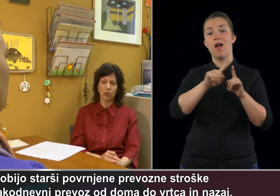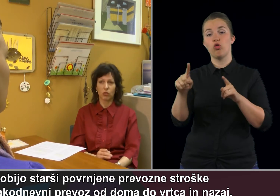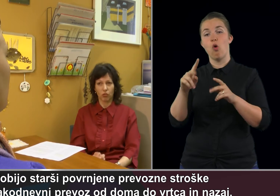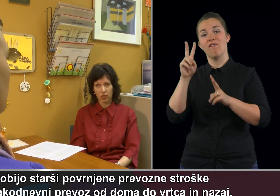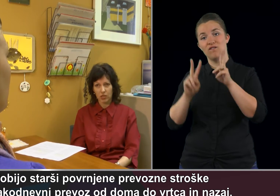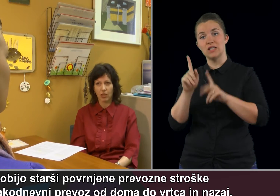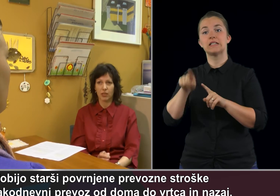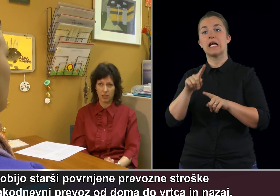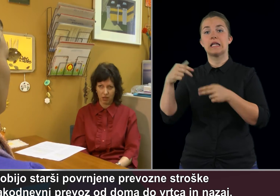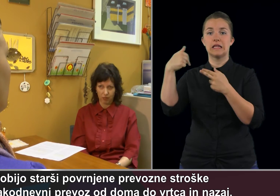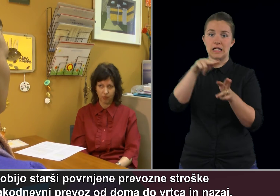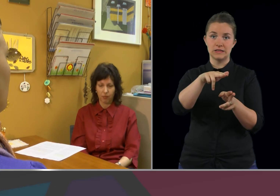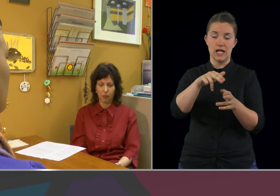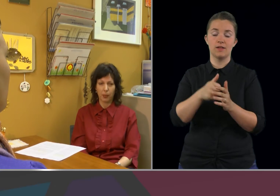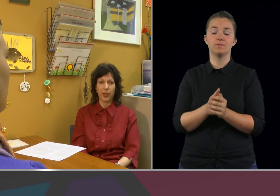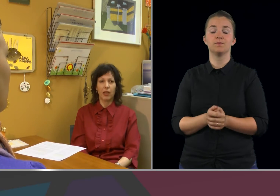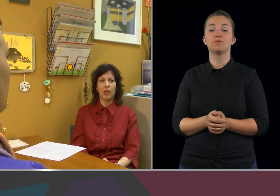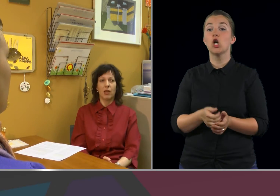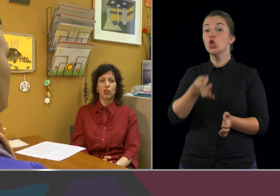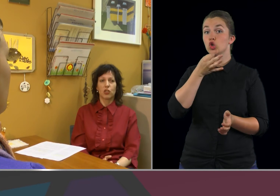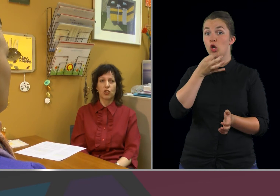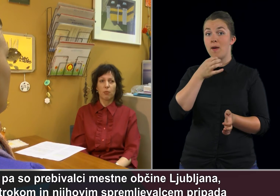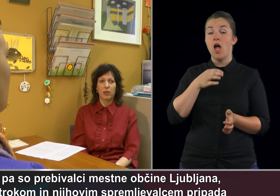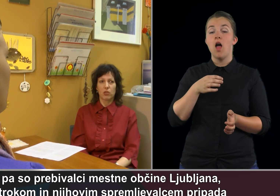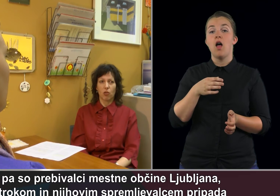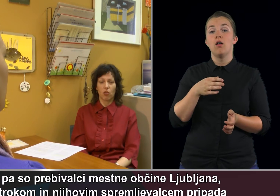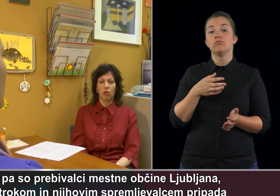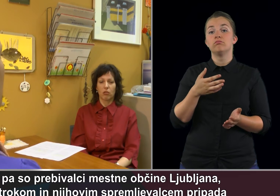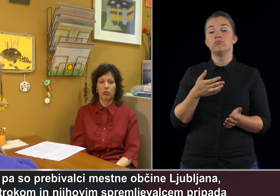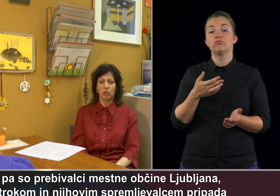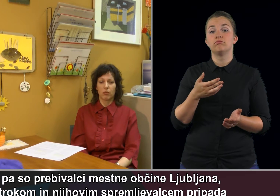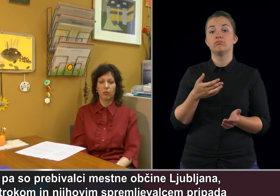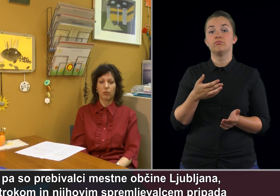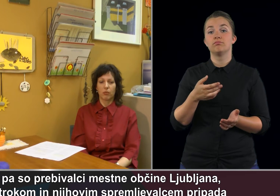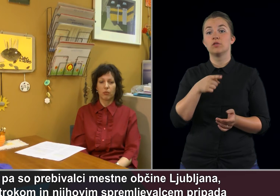doma do vrtca in nazaj. Če pa so